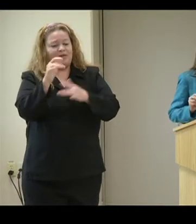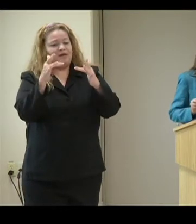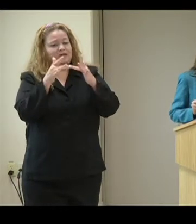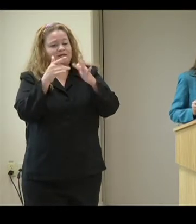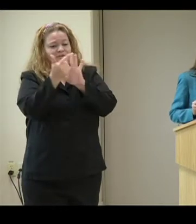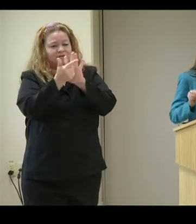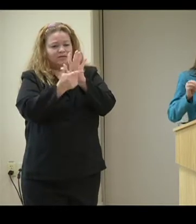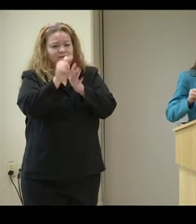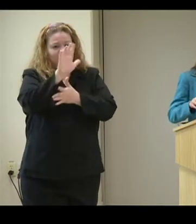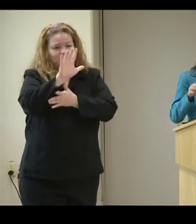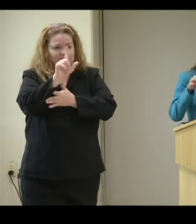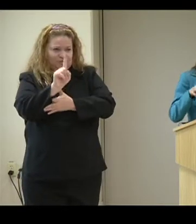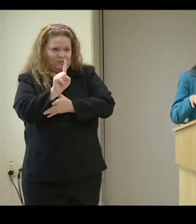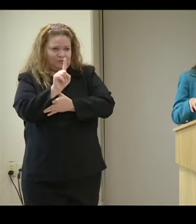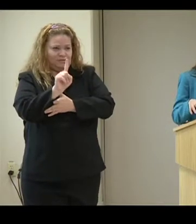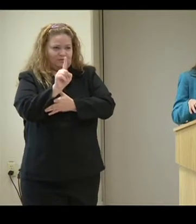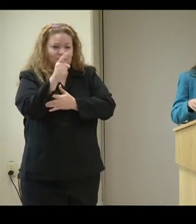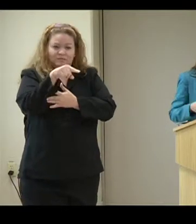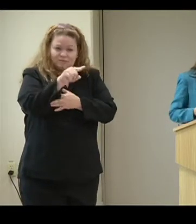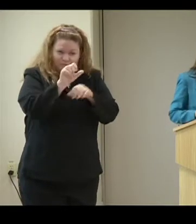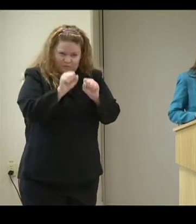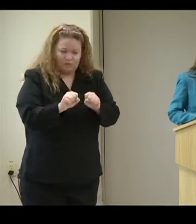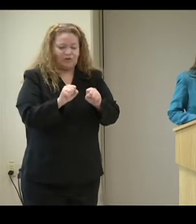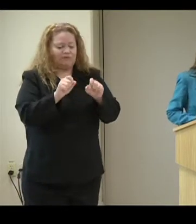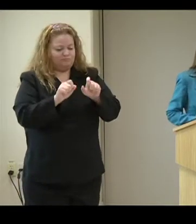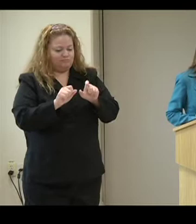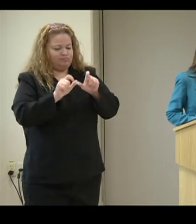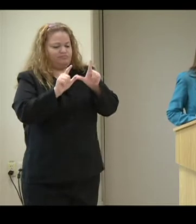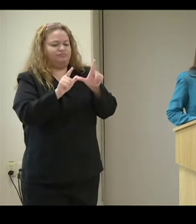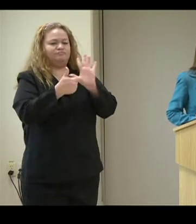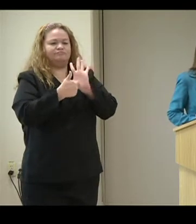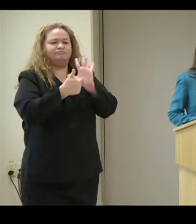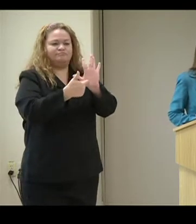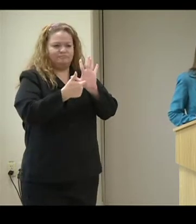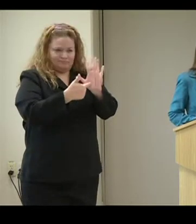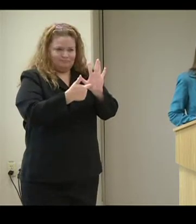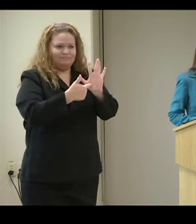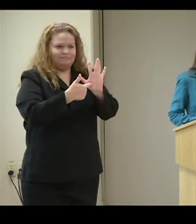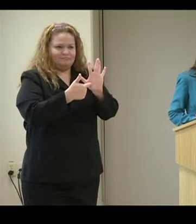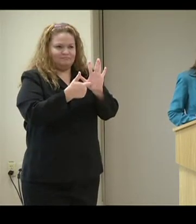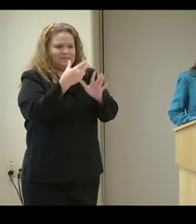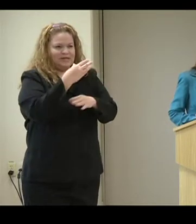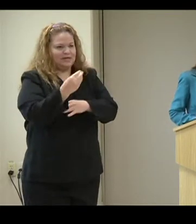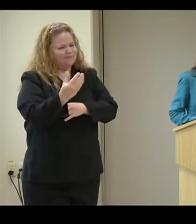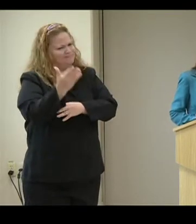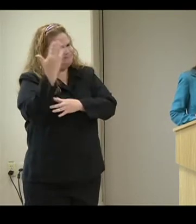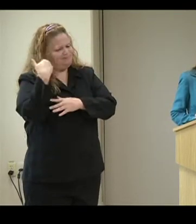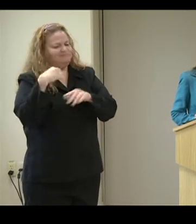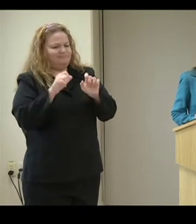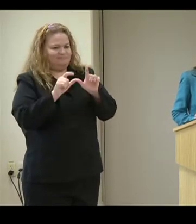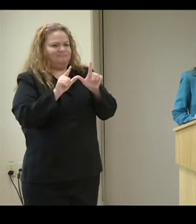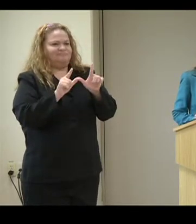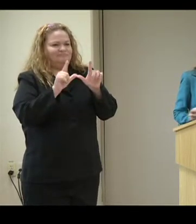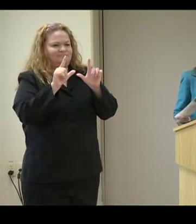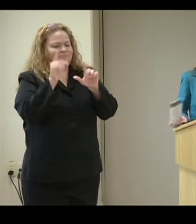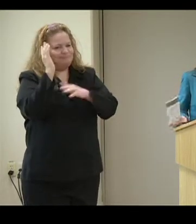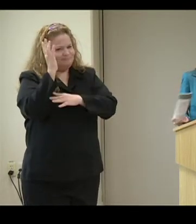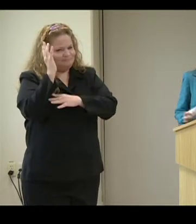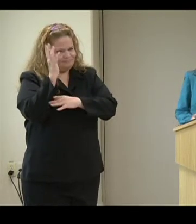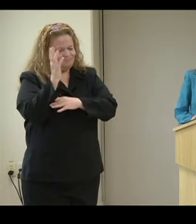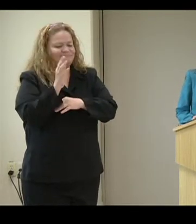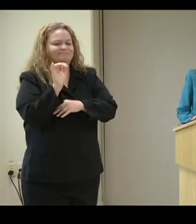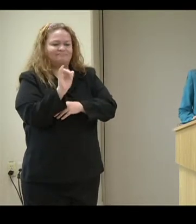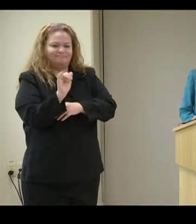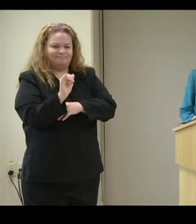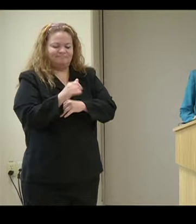usted puede acceder a esta presentación y la presentación de la sesión pasada Así